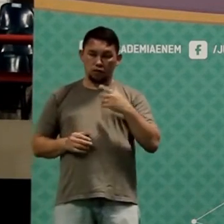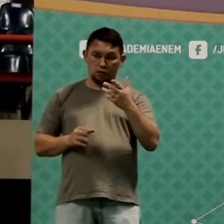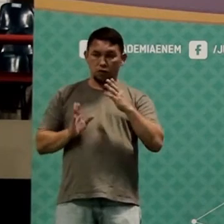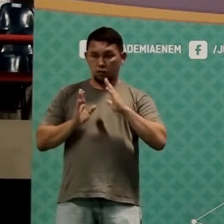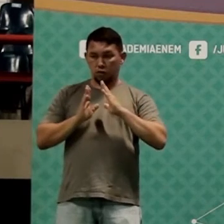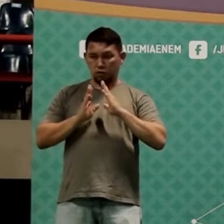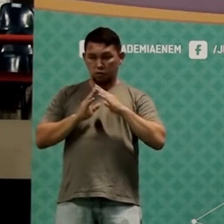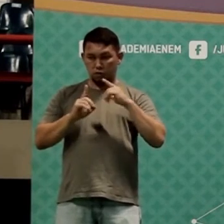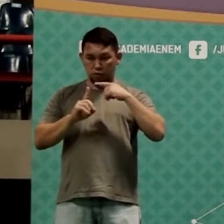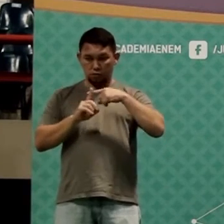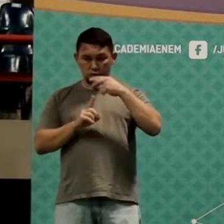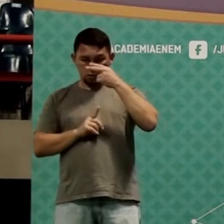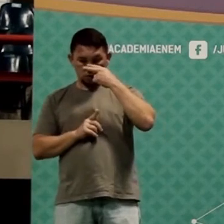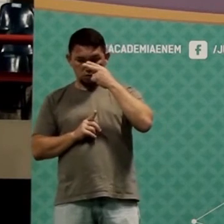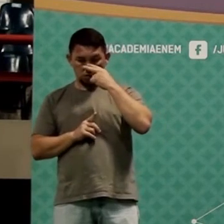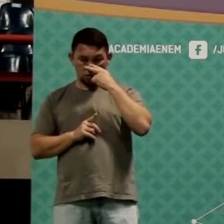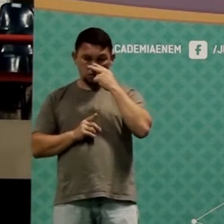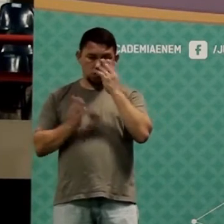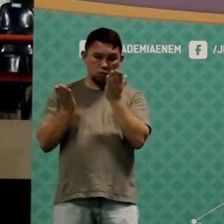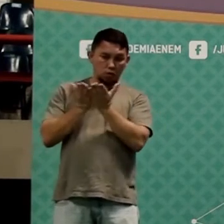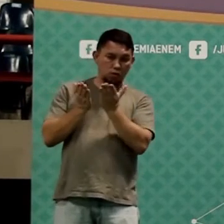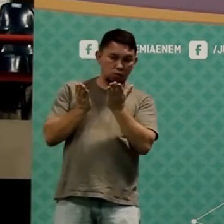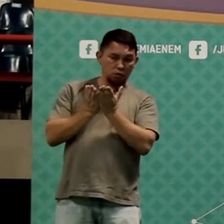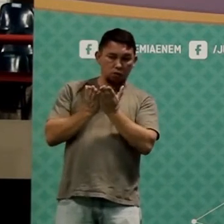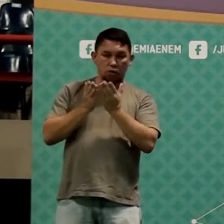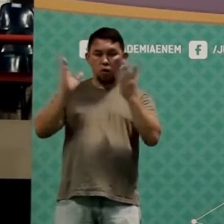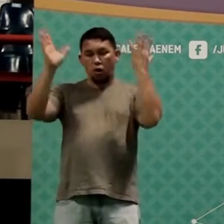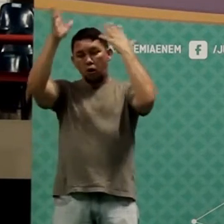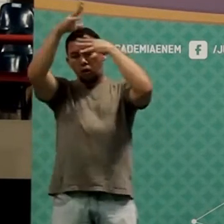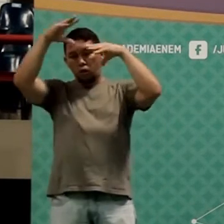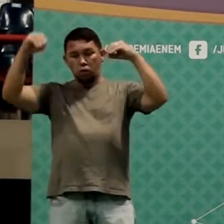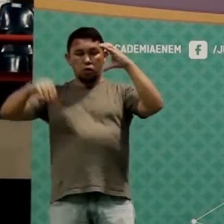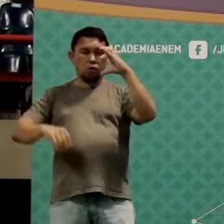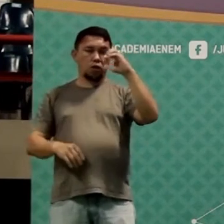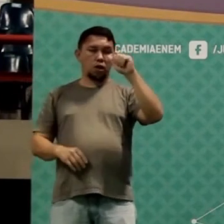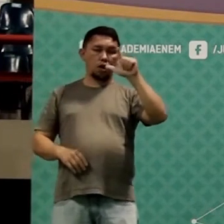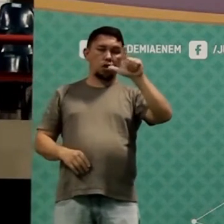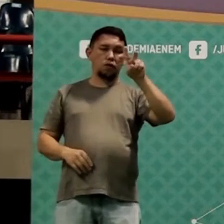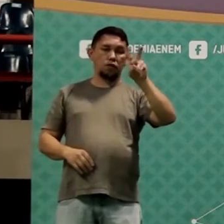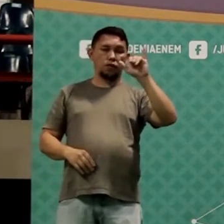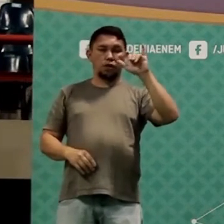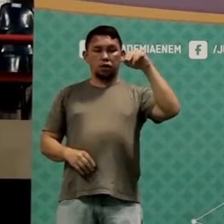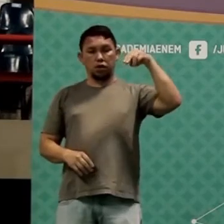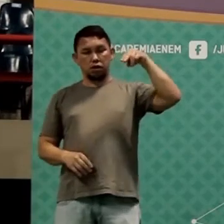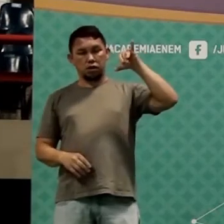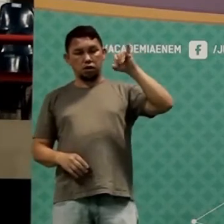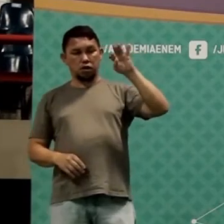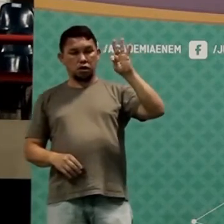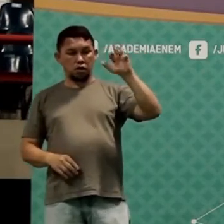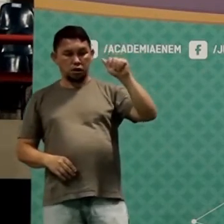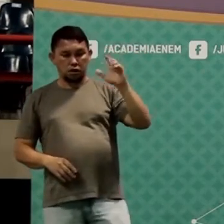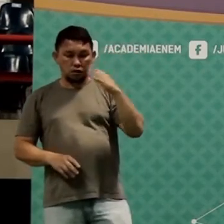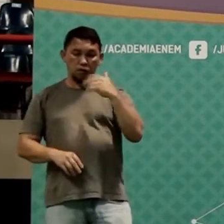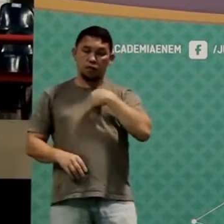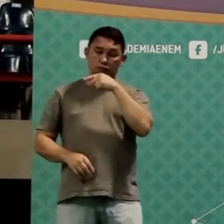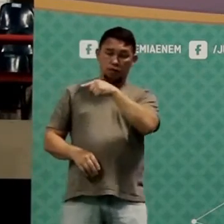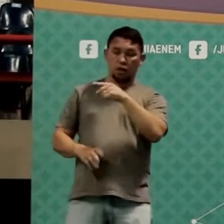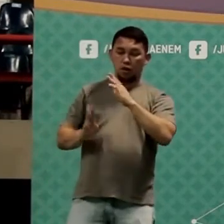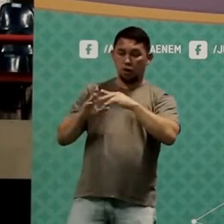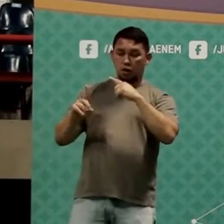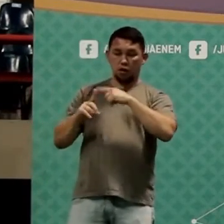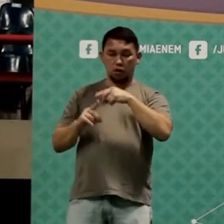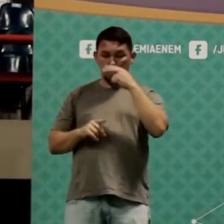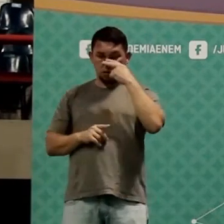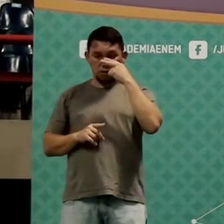igreja evangélica nos dias de hoje. E qual é a igreja anglicana ou calvinista? Qual é o nome dela nos dias de hoje? Olha, a igreja evangélica, ela